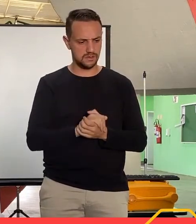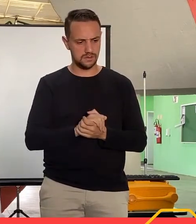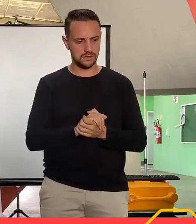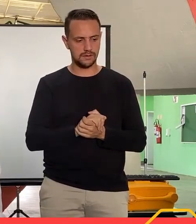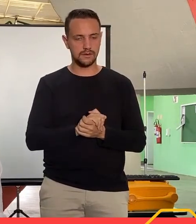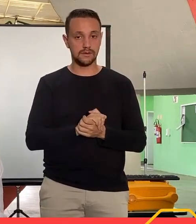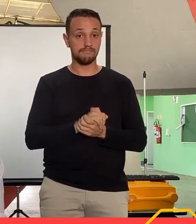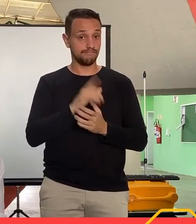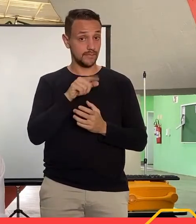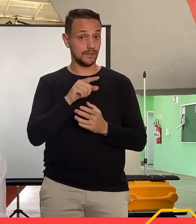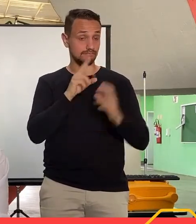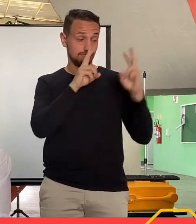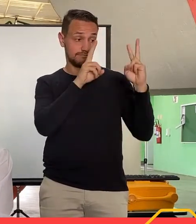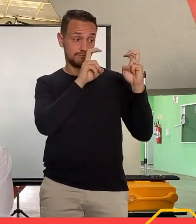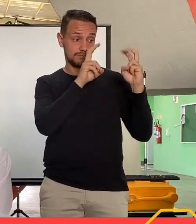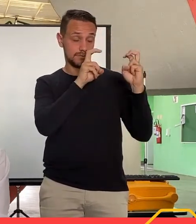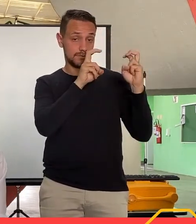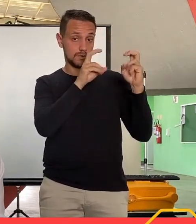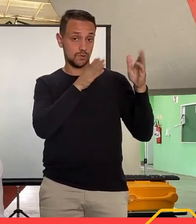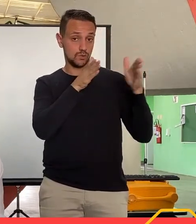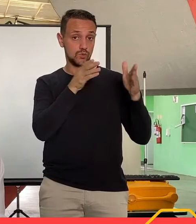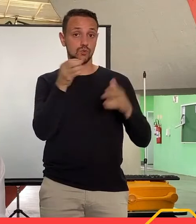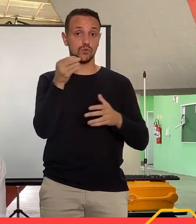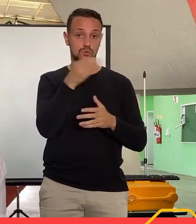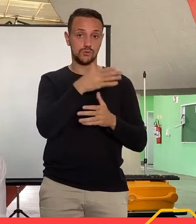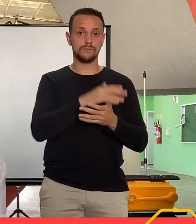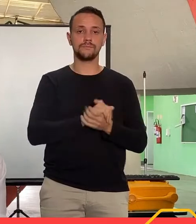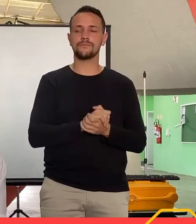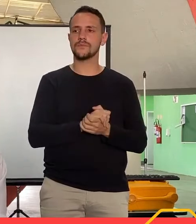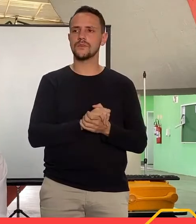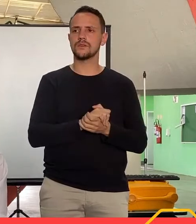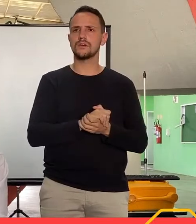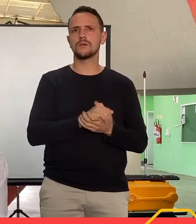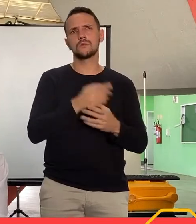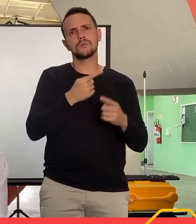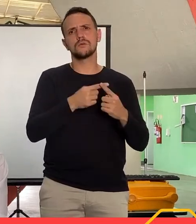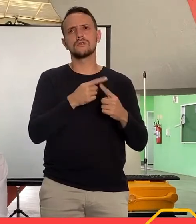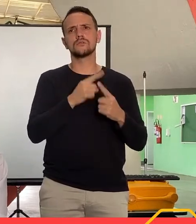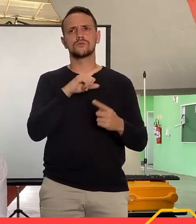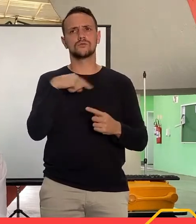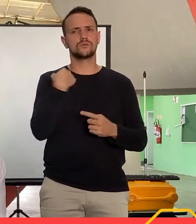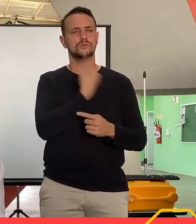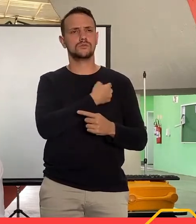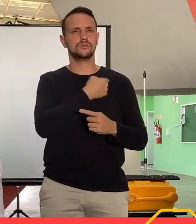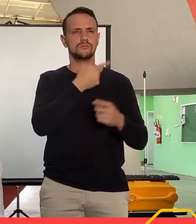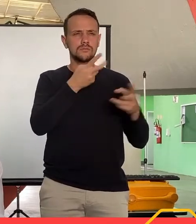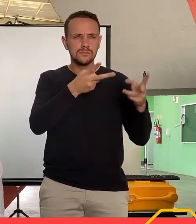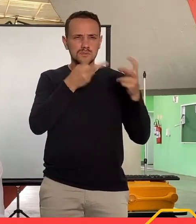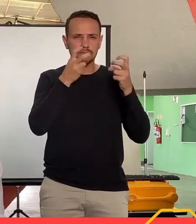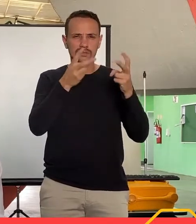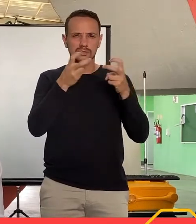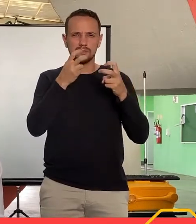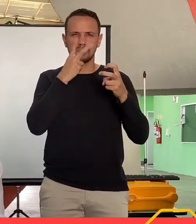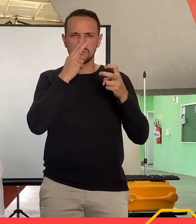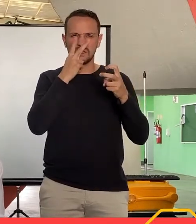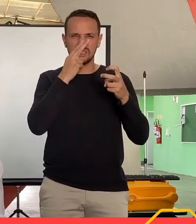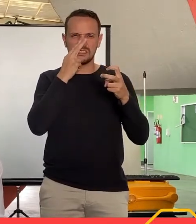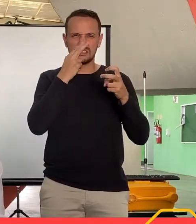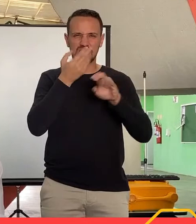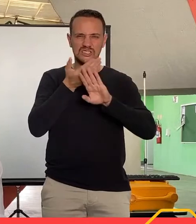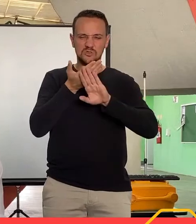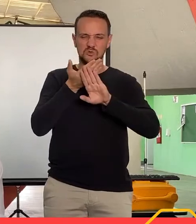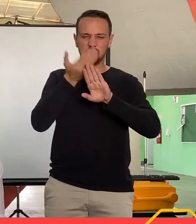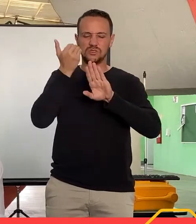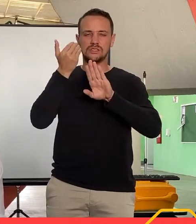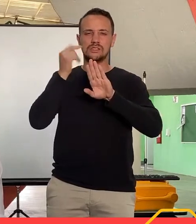como esse assunto é contemporâneo, como esse assunto é atual, ainda mais no momento em que a gente está vendo traços de regressividade